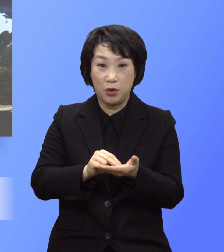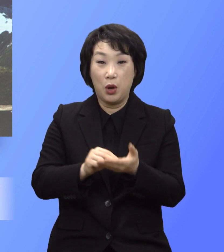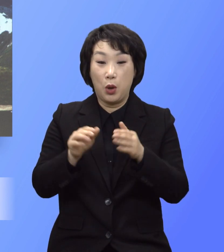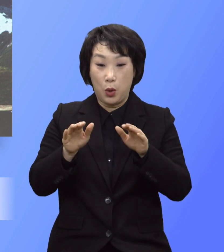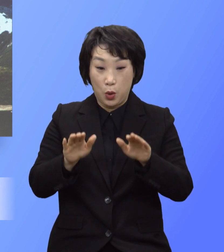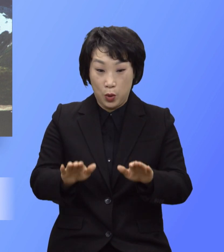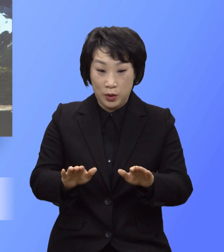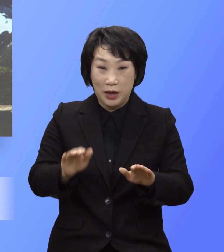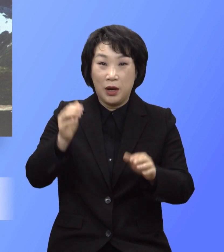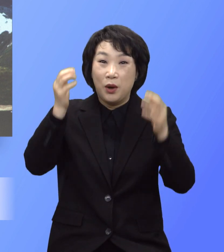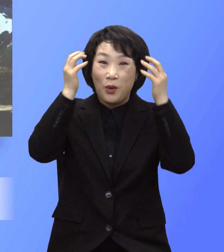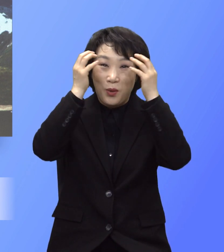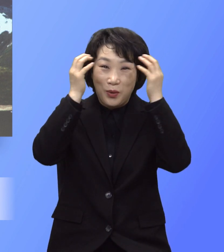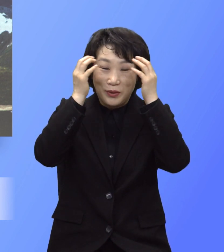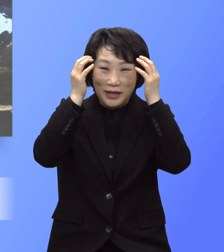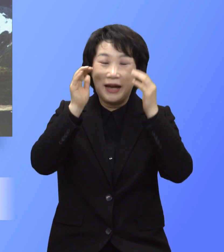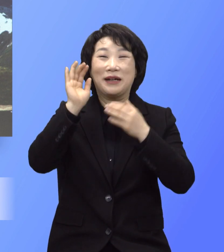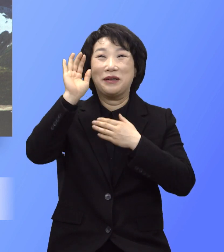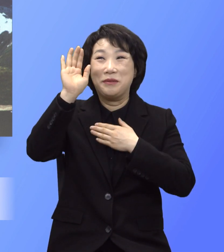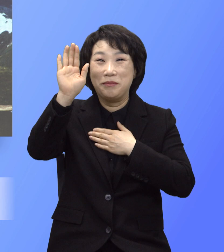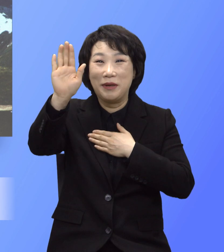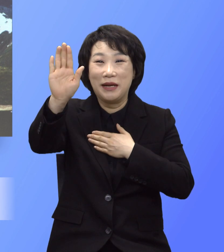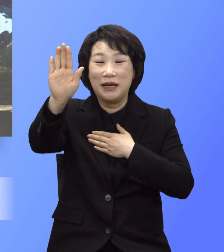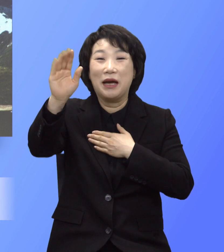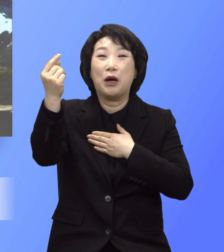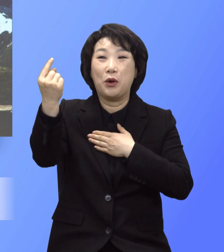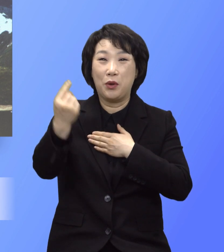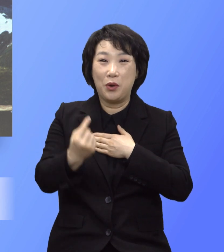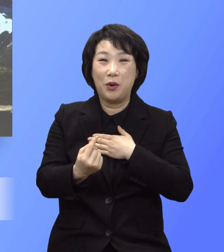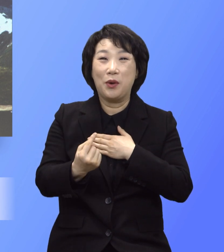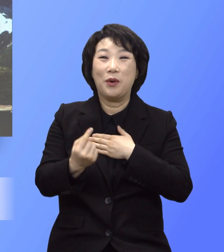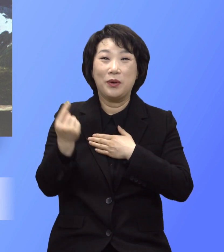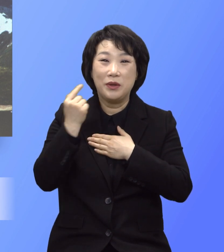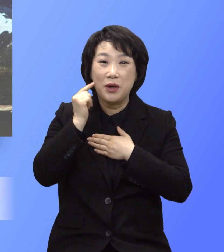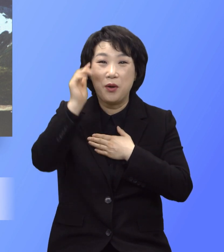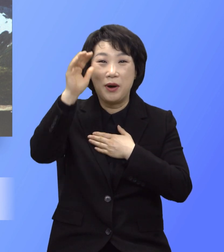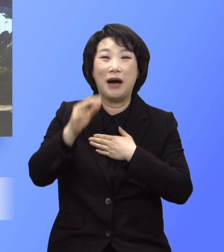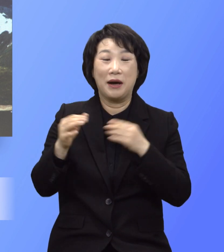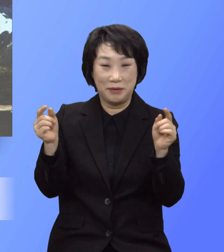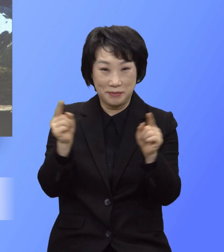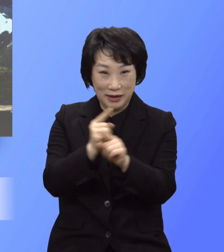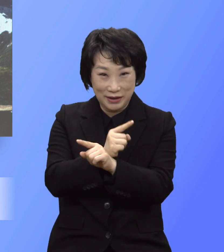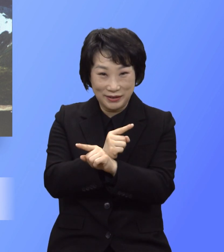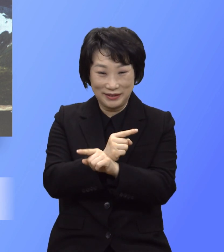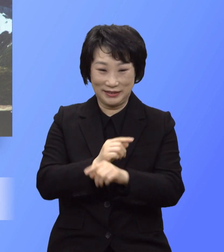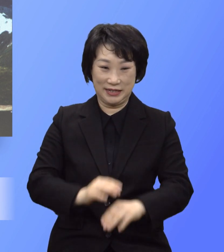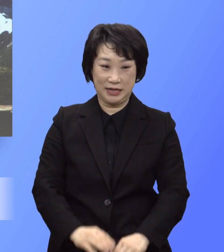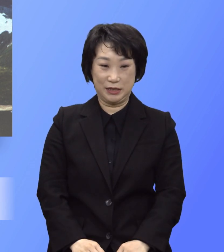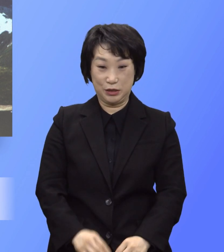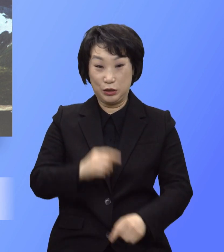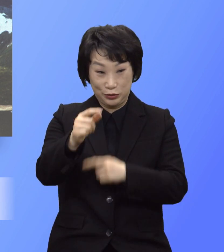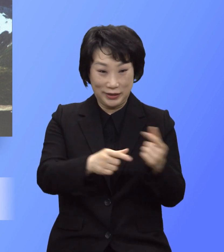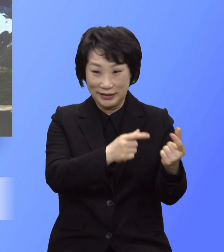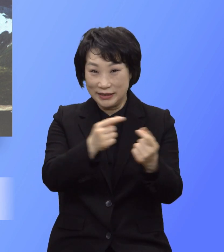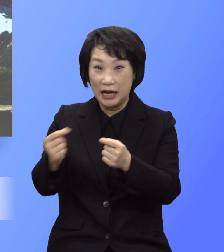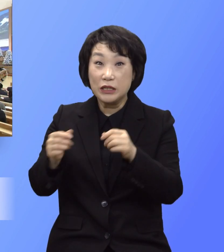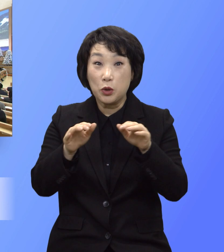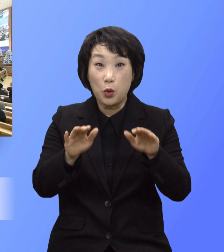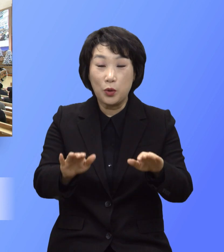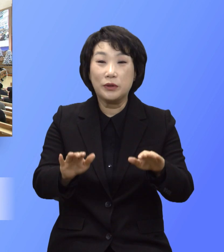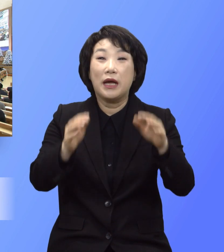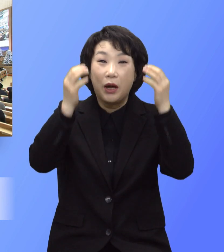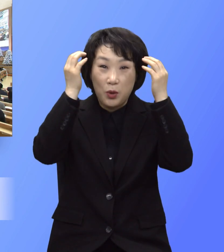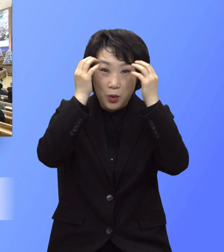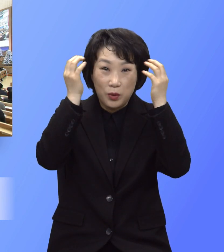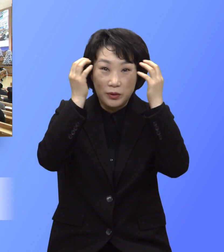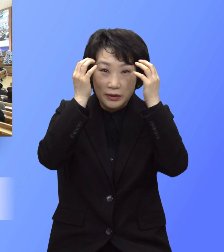오늘의 고난을 장차 올 영광으로 다 같이 따라서 합니다. 오늘의 고난을